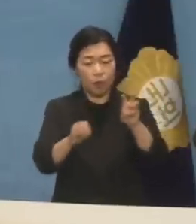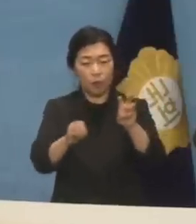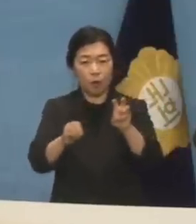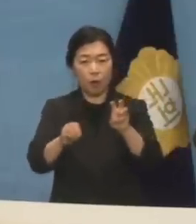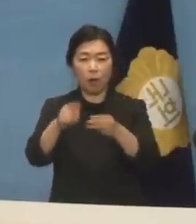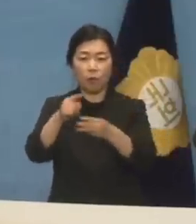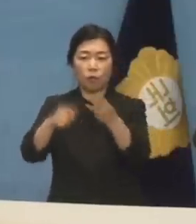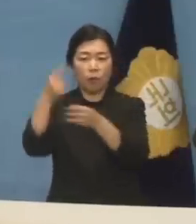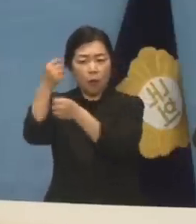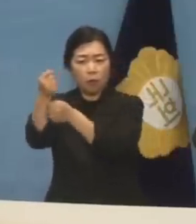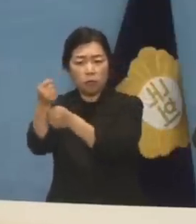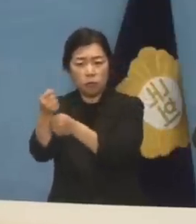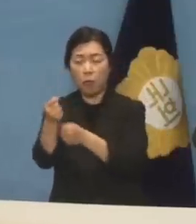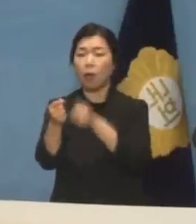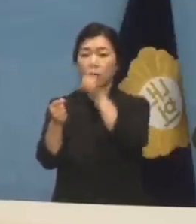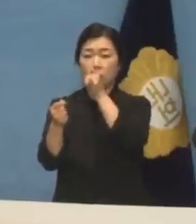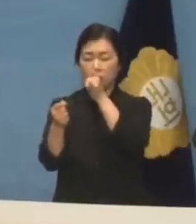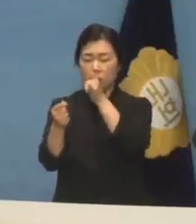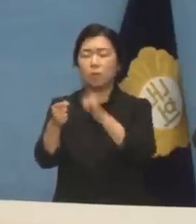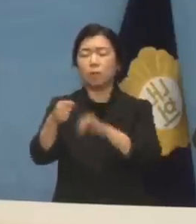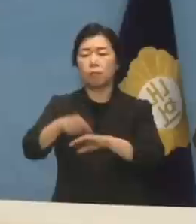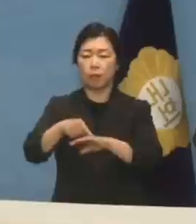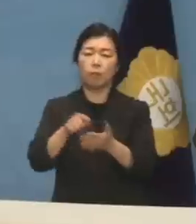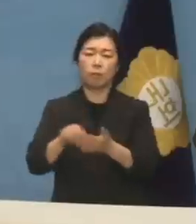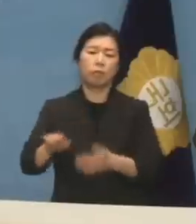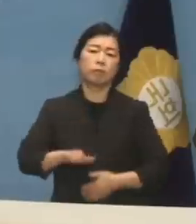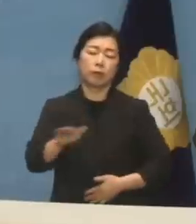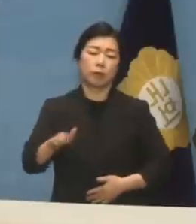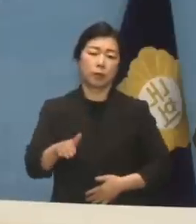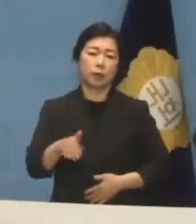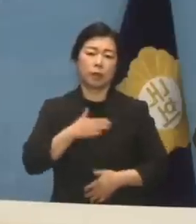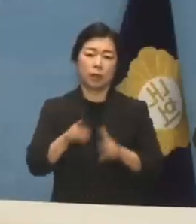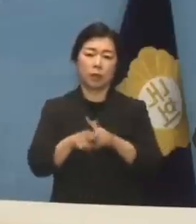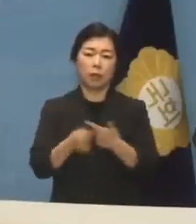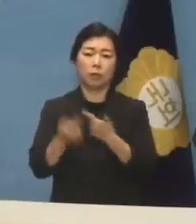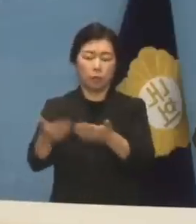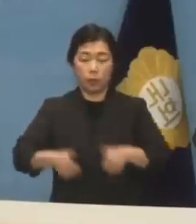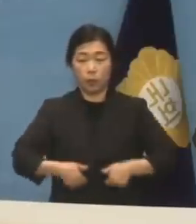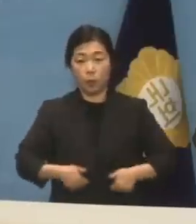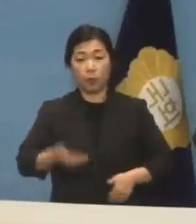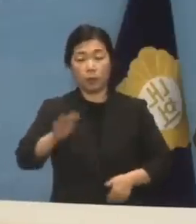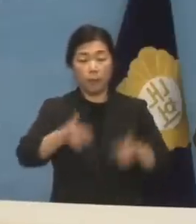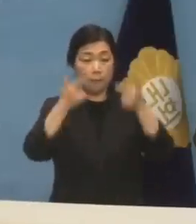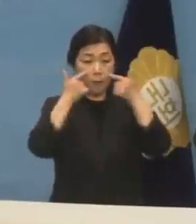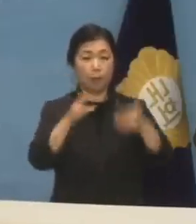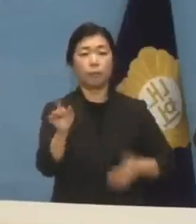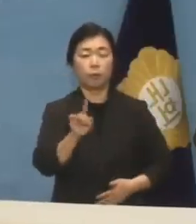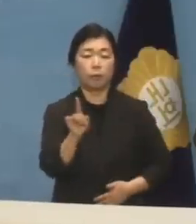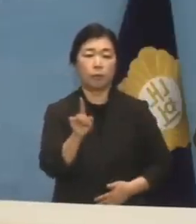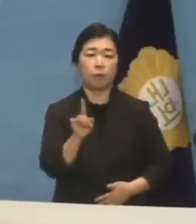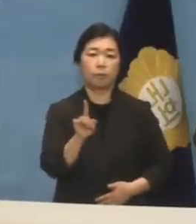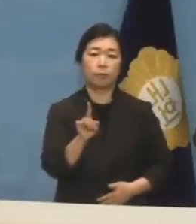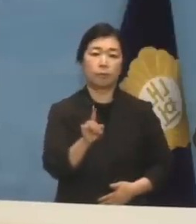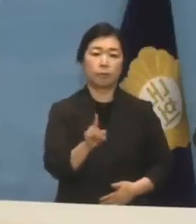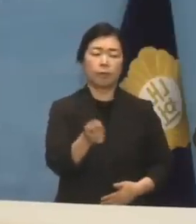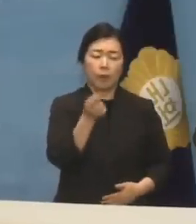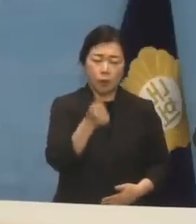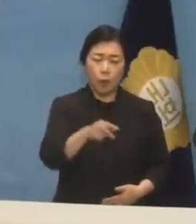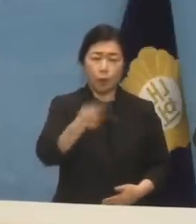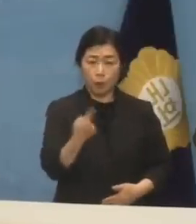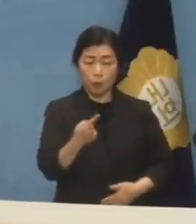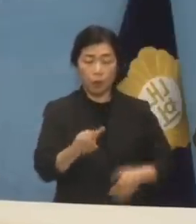미련을 가지고 있는 것도 사실입니다. 그 마음도 저희는 헤아려야 된다고 생각합니다. 하지만 분명한 것은